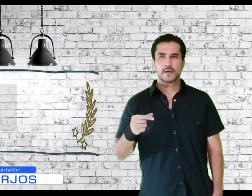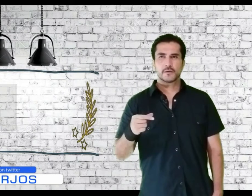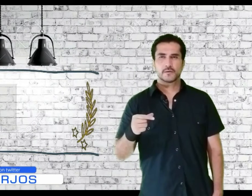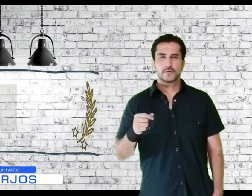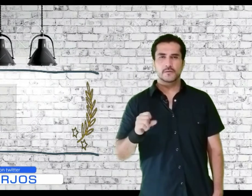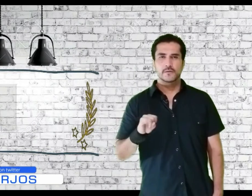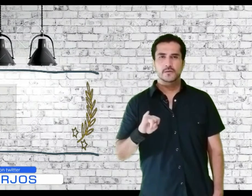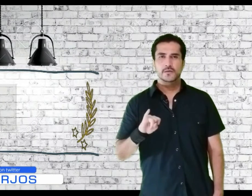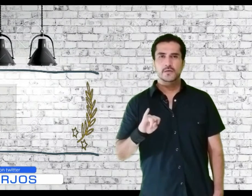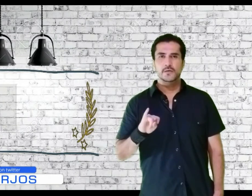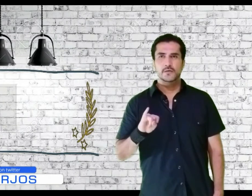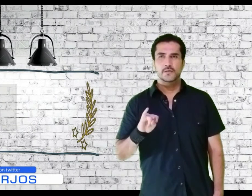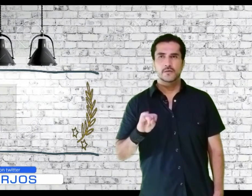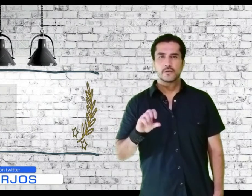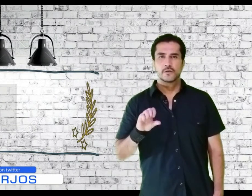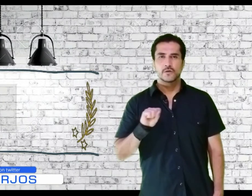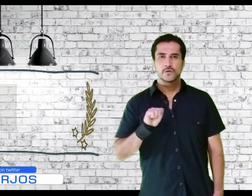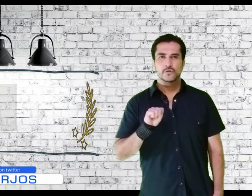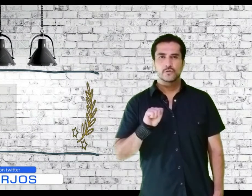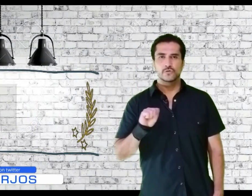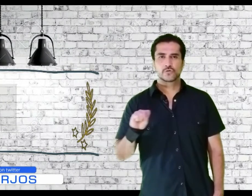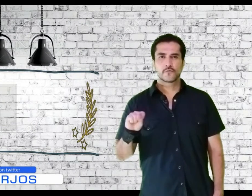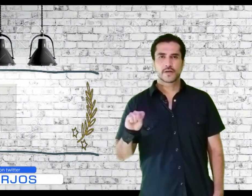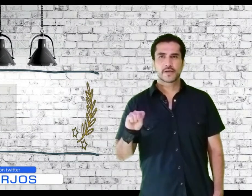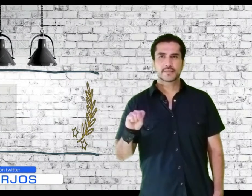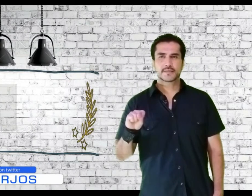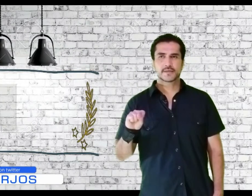G, I, doble S,